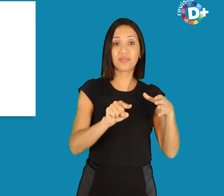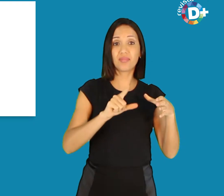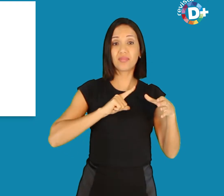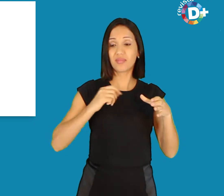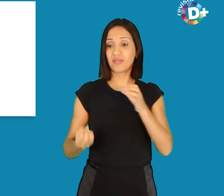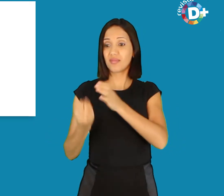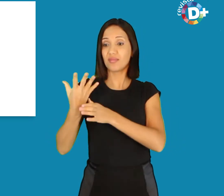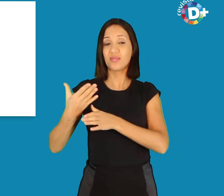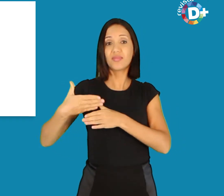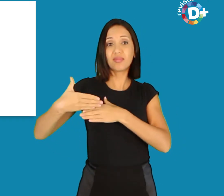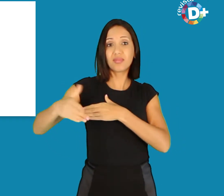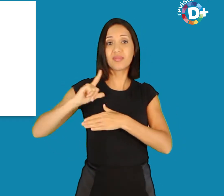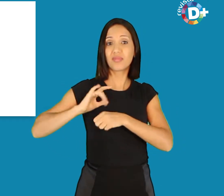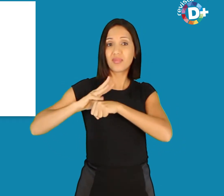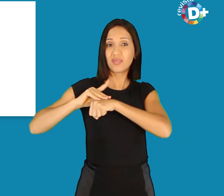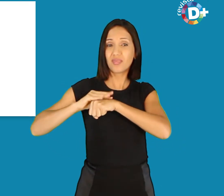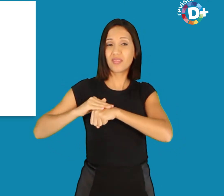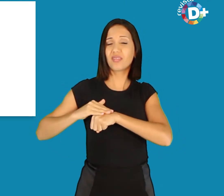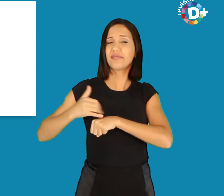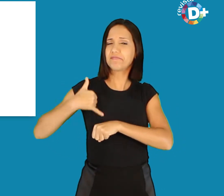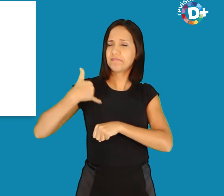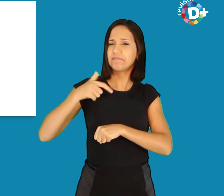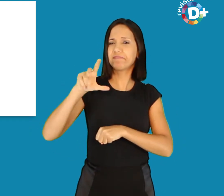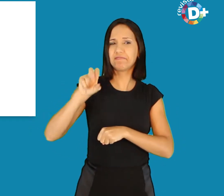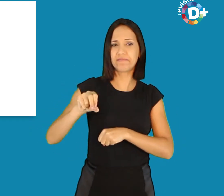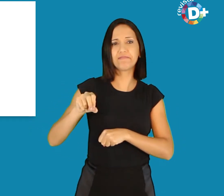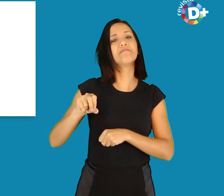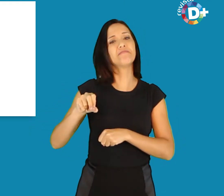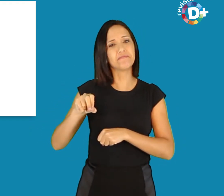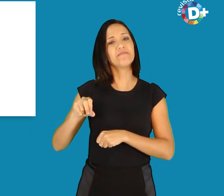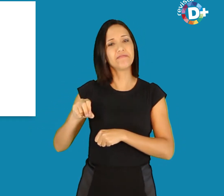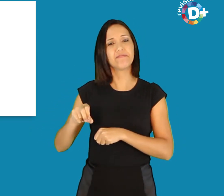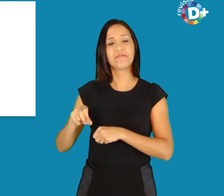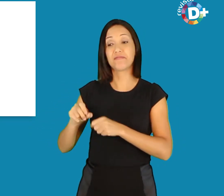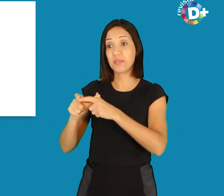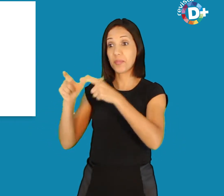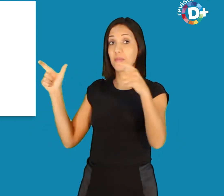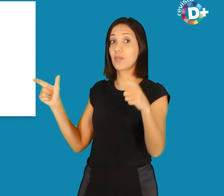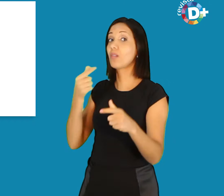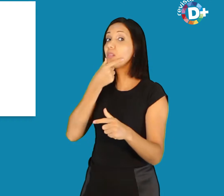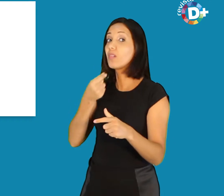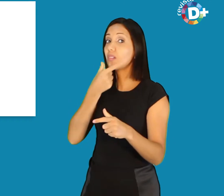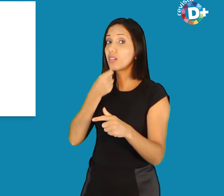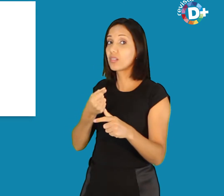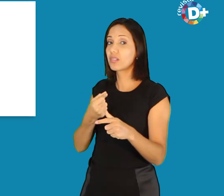ponto fora da curva duplamente pois a dos seus 21 anos e sobreviveu por décadas